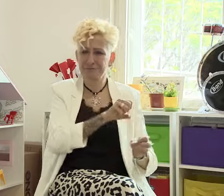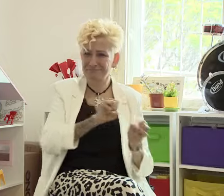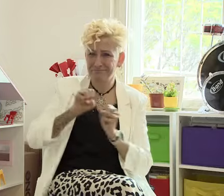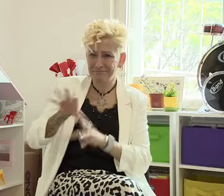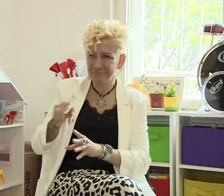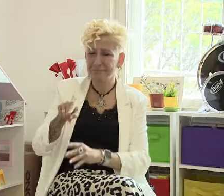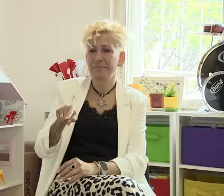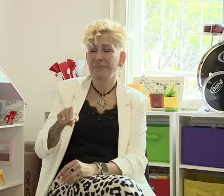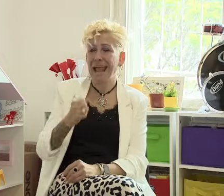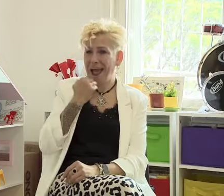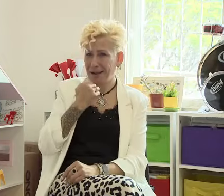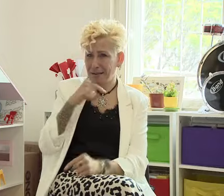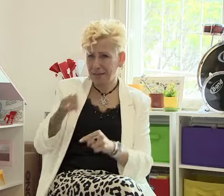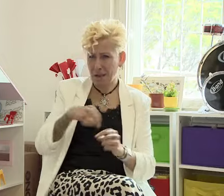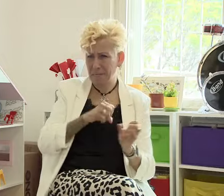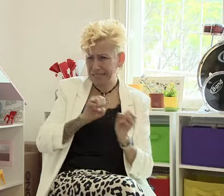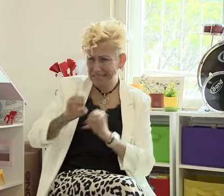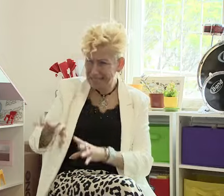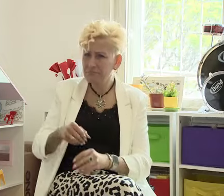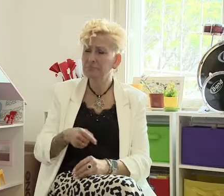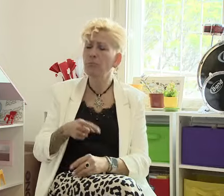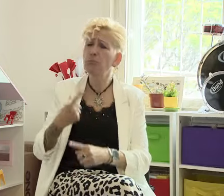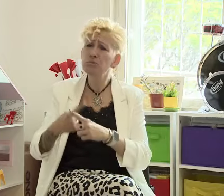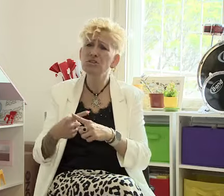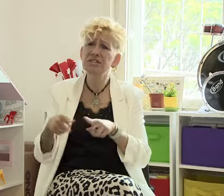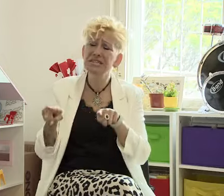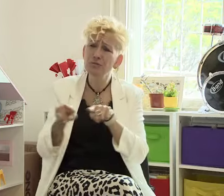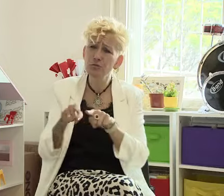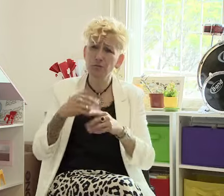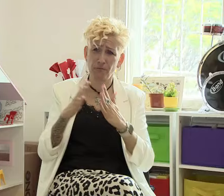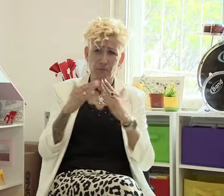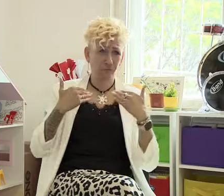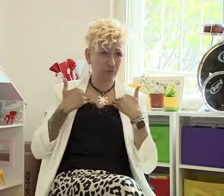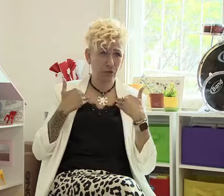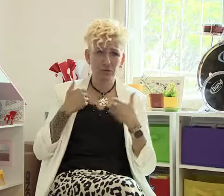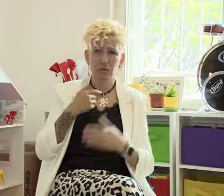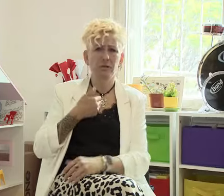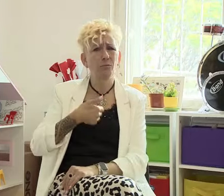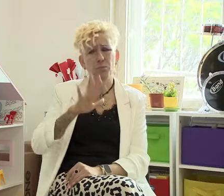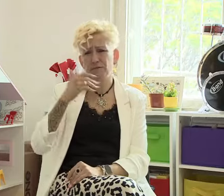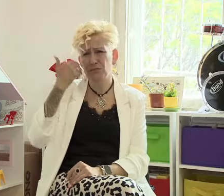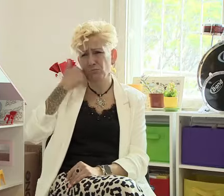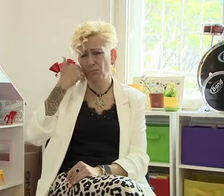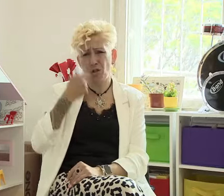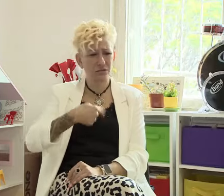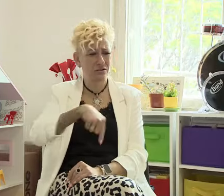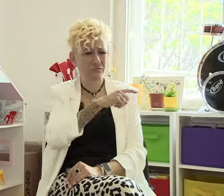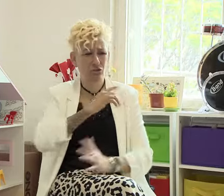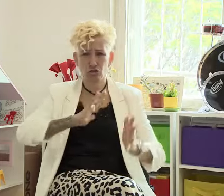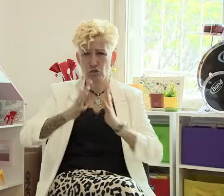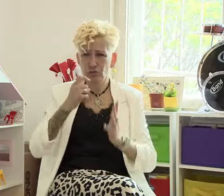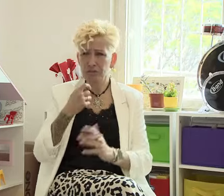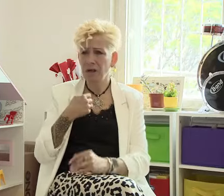преборихме заедно и ги приеха. Когато обаче сме тук в академията или пък сме заедно вкъщи, постоянно и само се